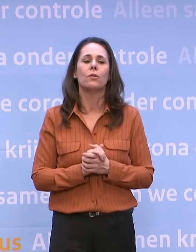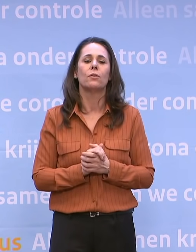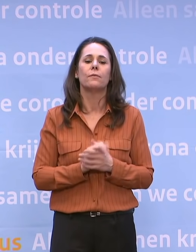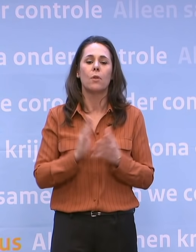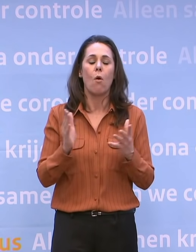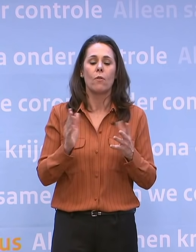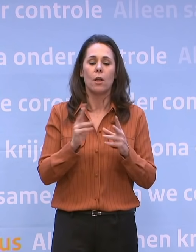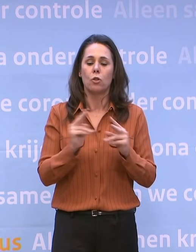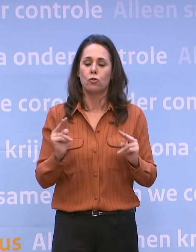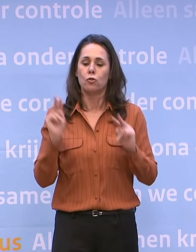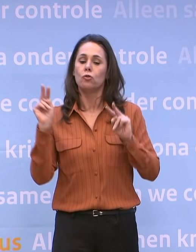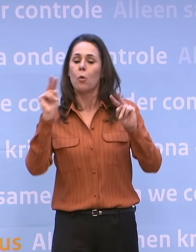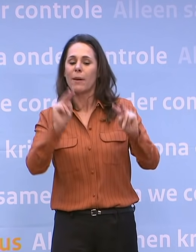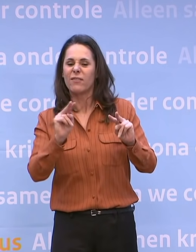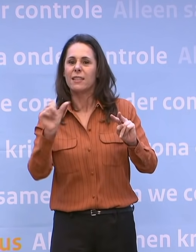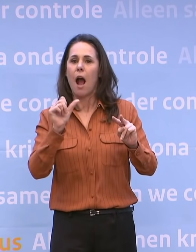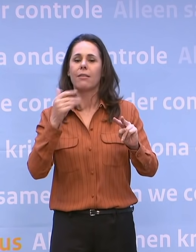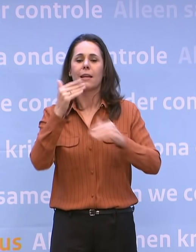met supervisie worden omgegaan, namelijk meer